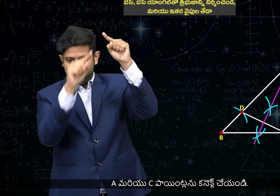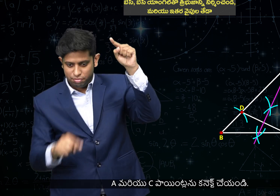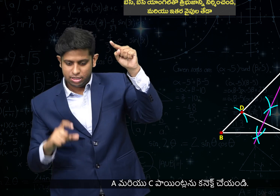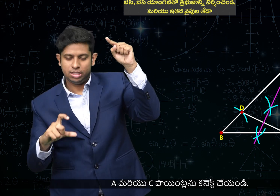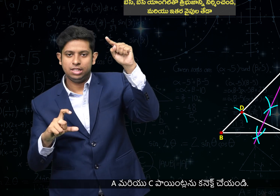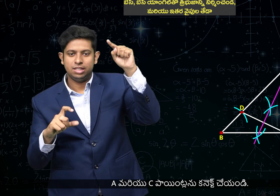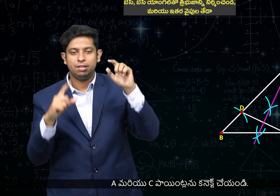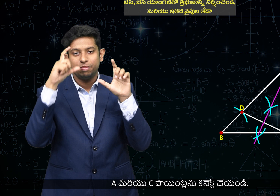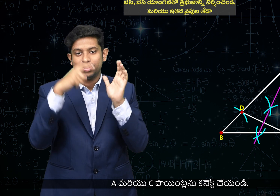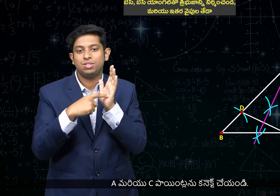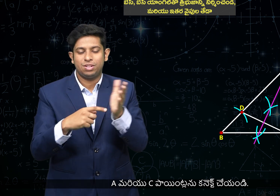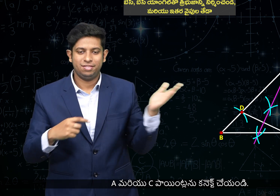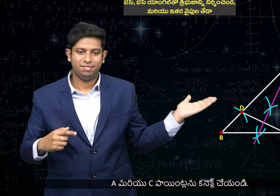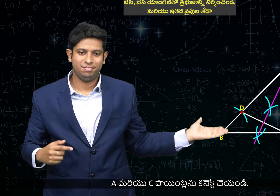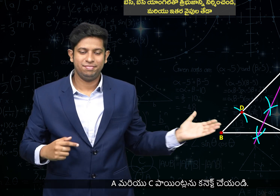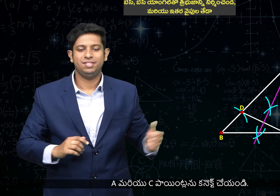కనెక్ట్ చేయండి.